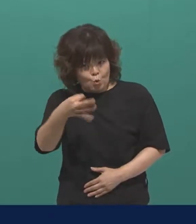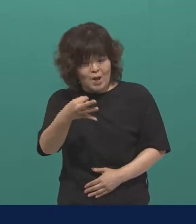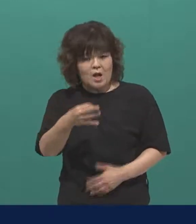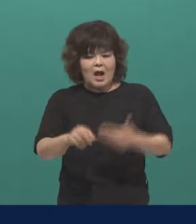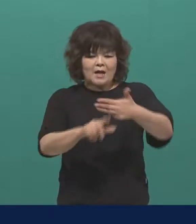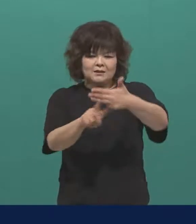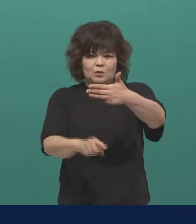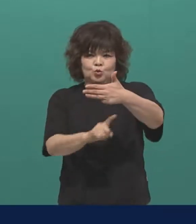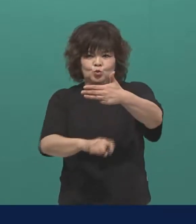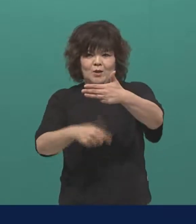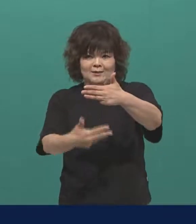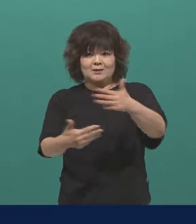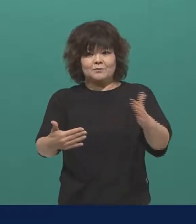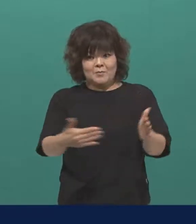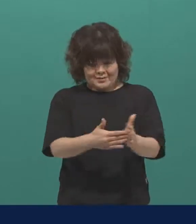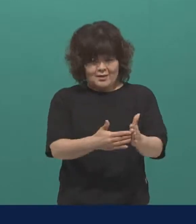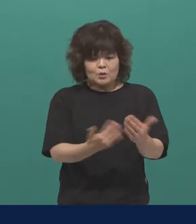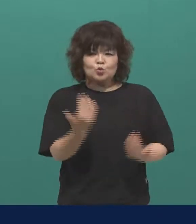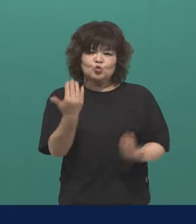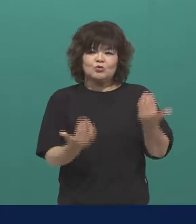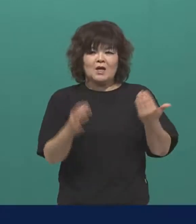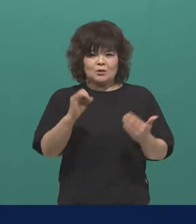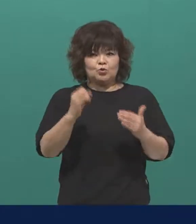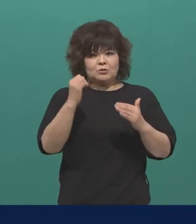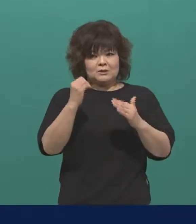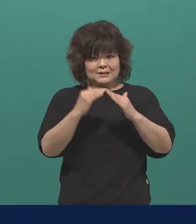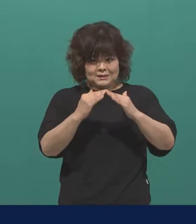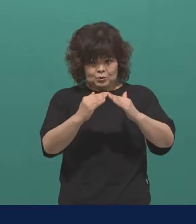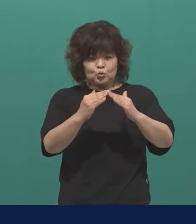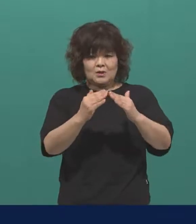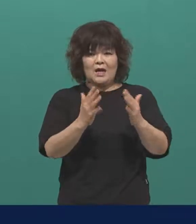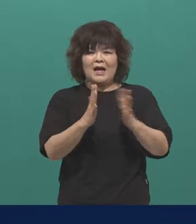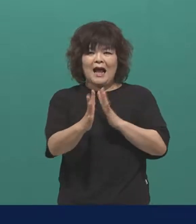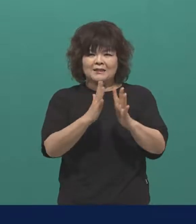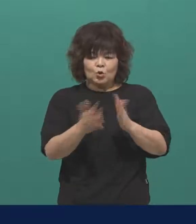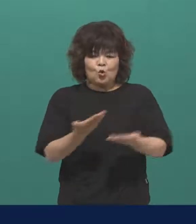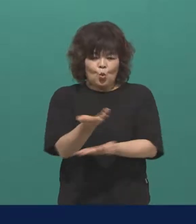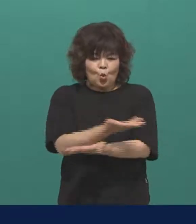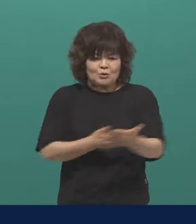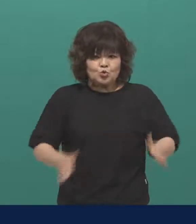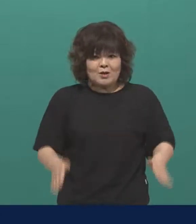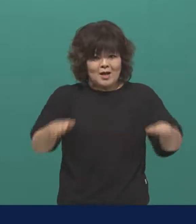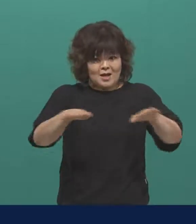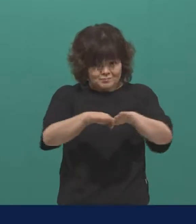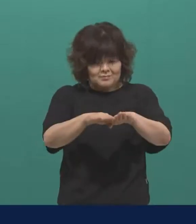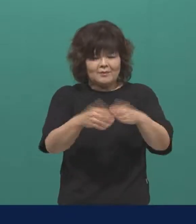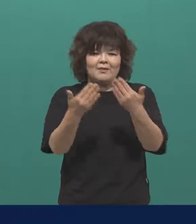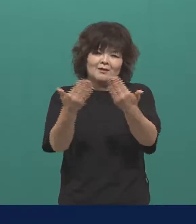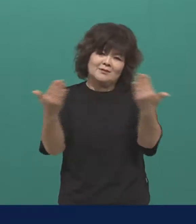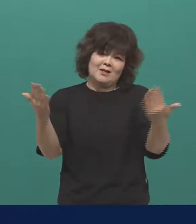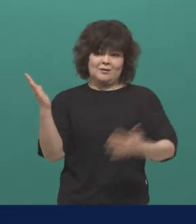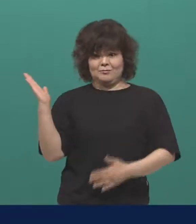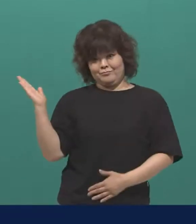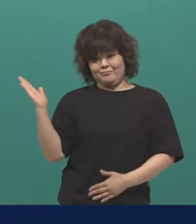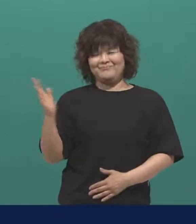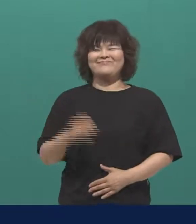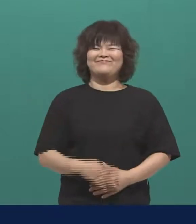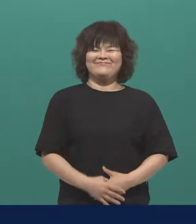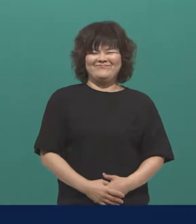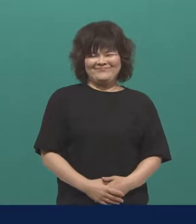これらの忘れ物は8月18日まで草津宿街道交流館で展示されています。